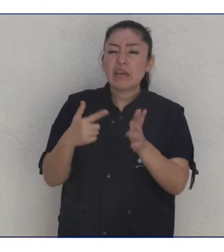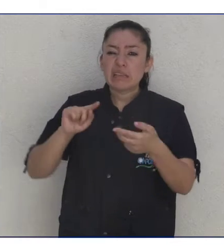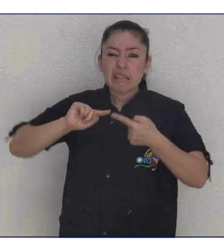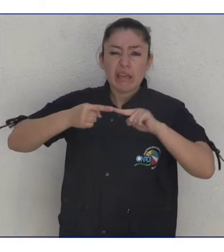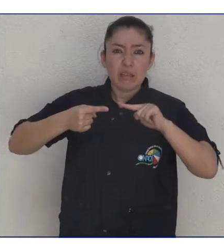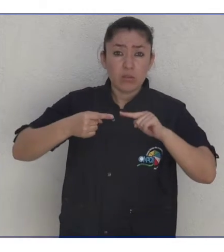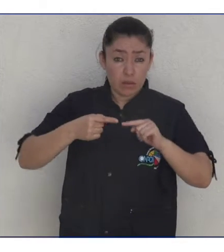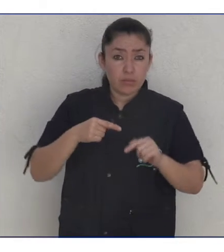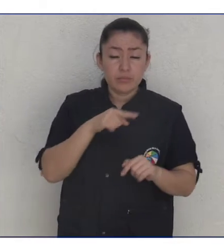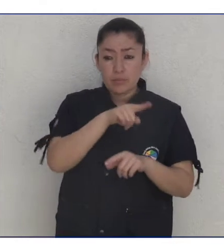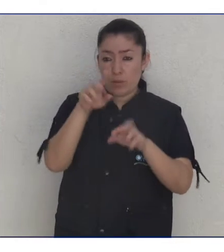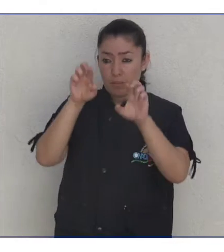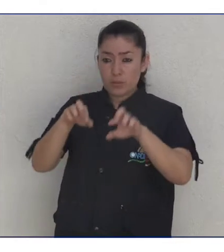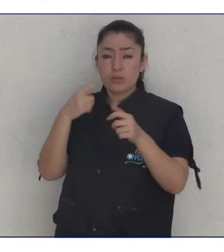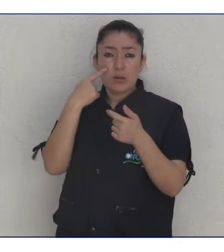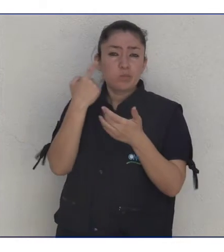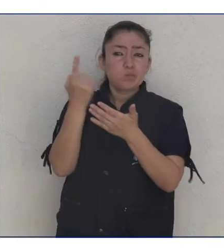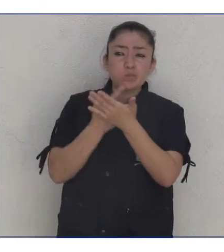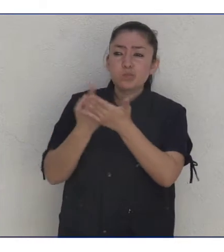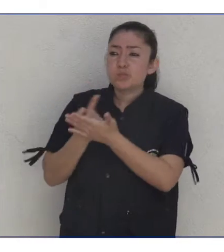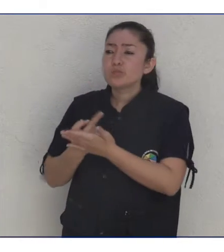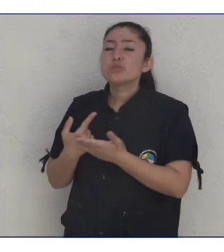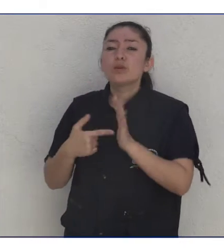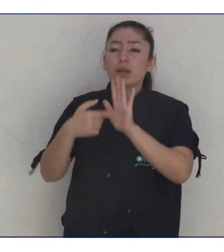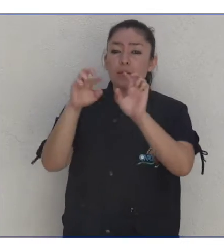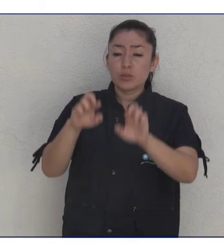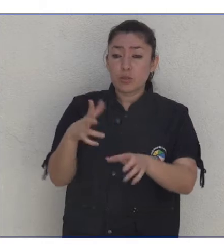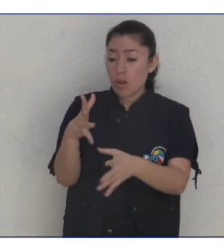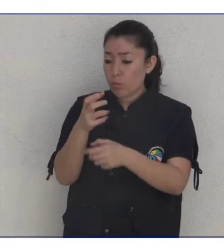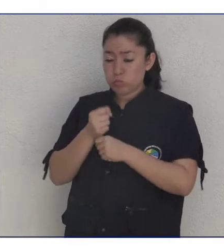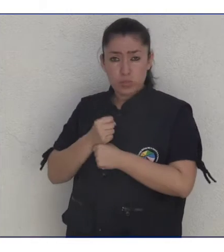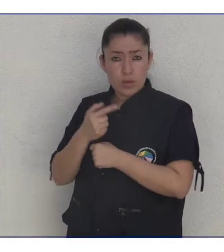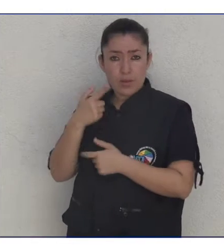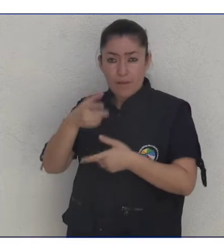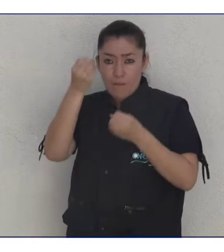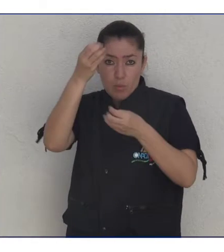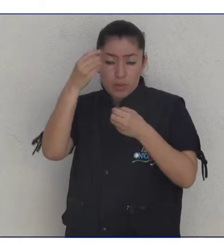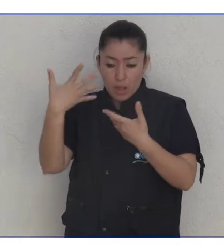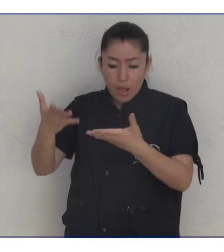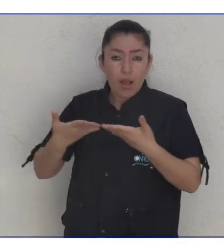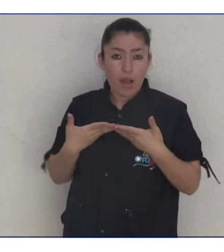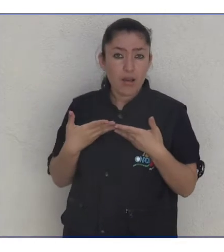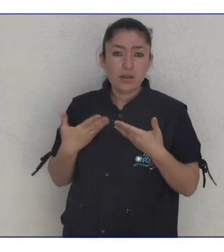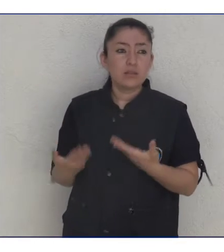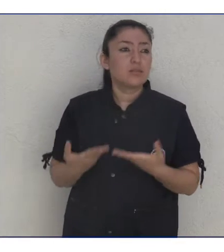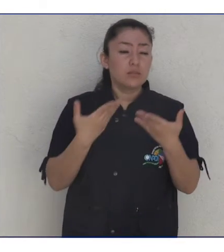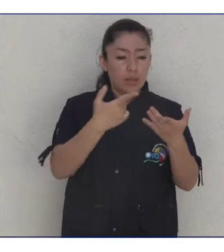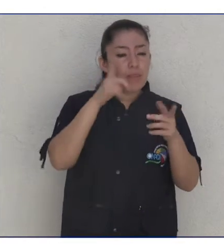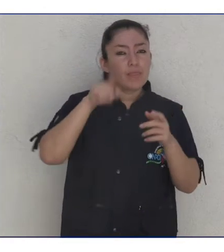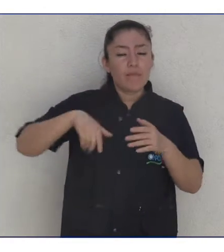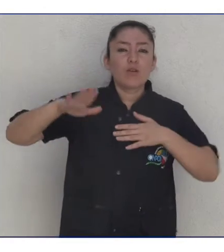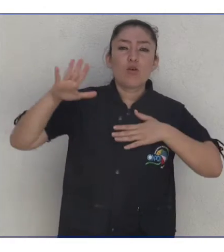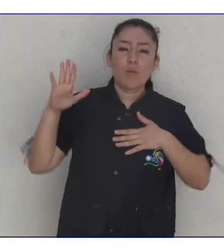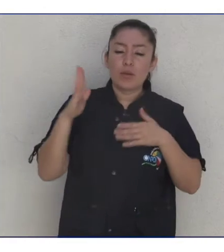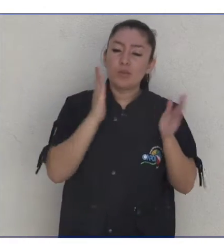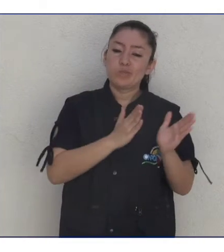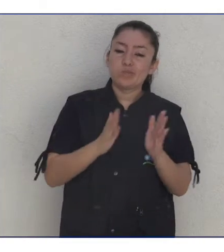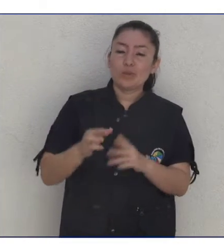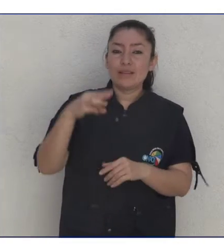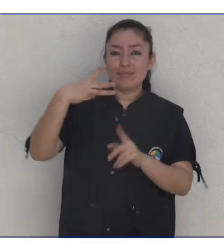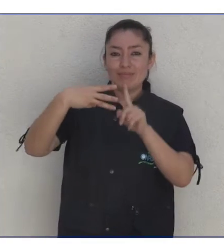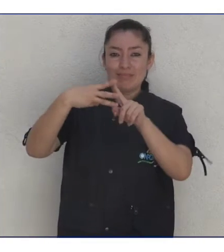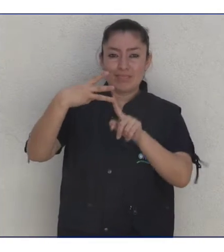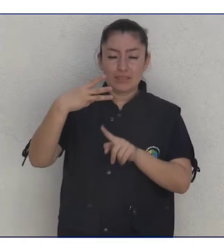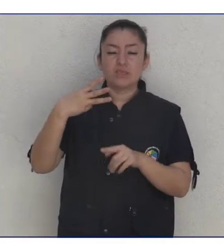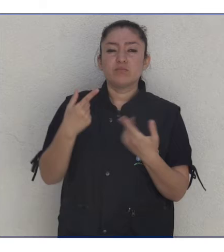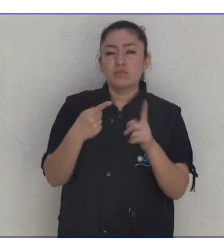En caso que la autoridad fundamente la clasificación de reserva o confidencialidad, la información deberá mostrar cabalmente el cumplimiento de los siguientes